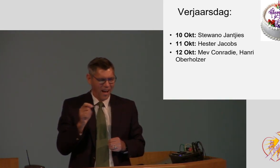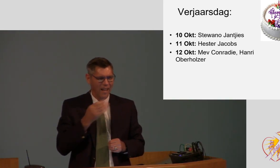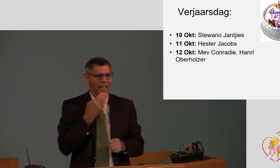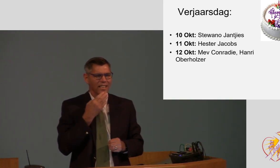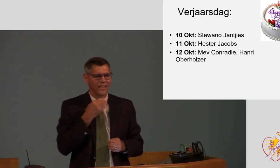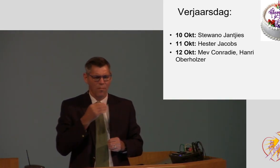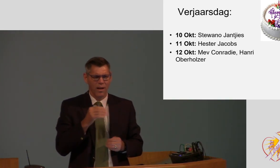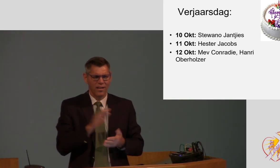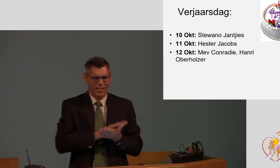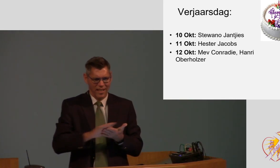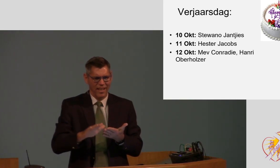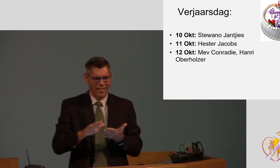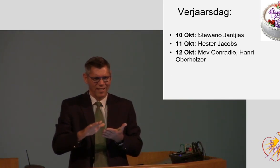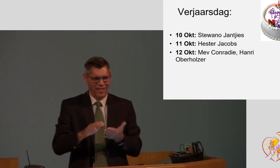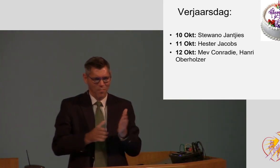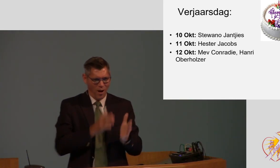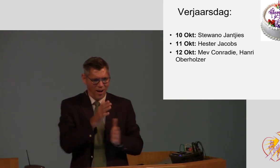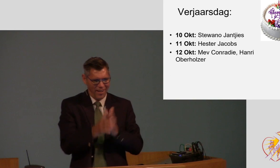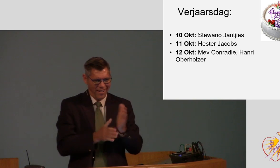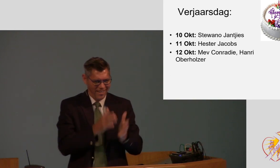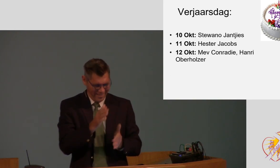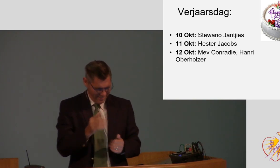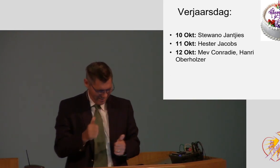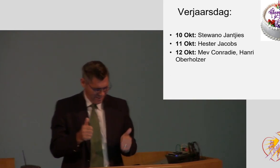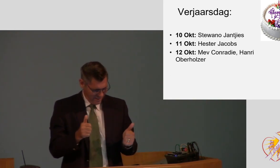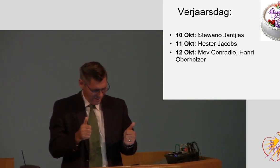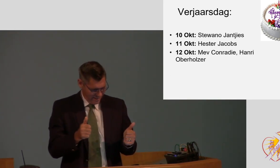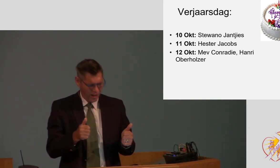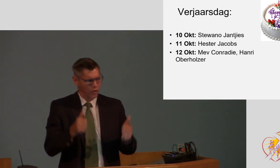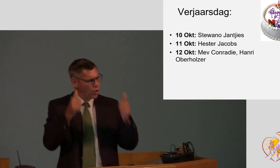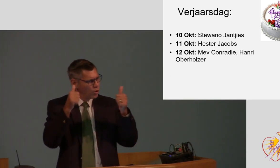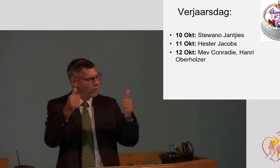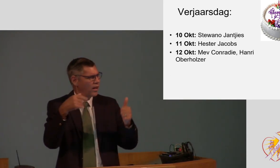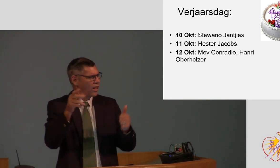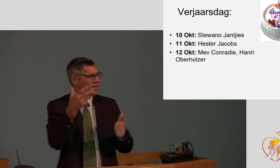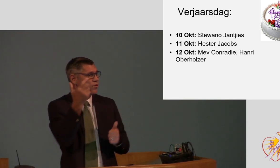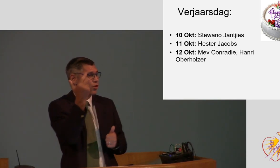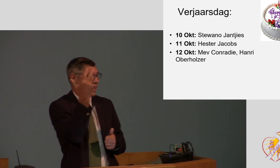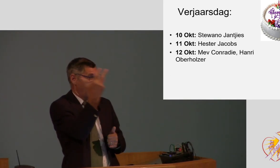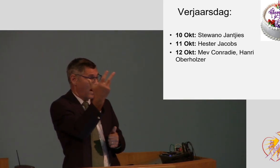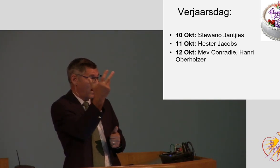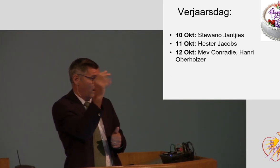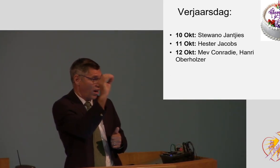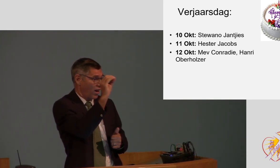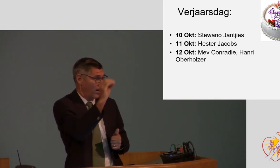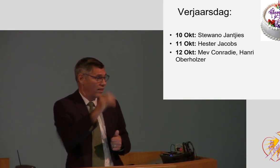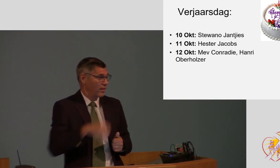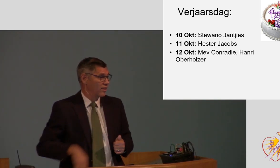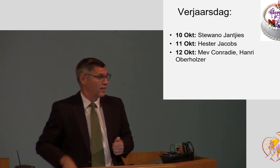Andries Haman is dit die gebaar. Gaan goed met haar, sy word 90.